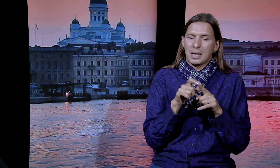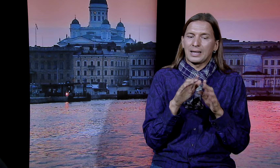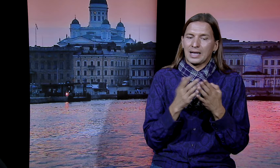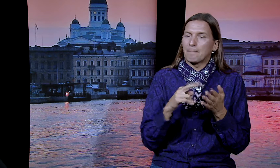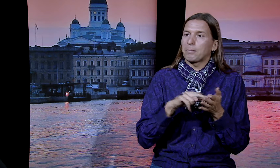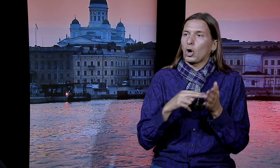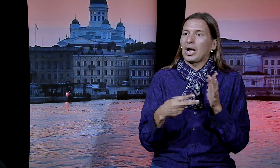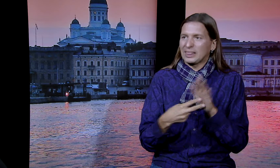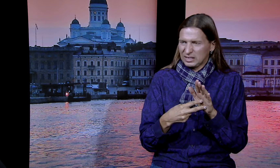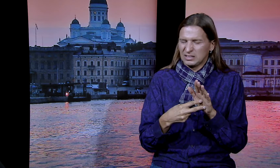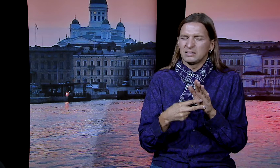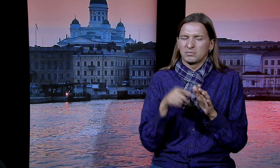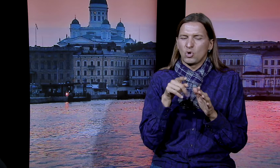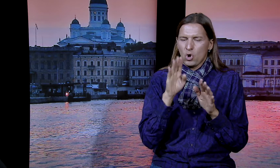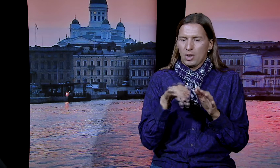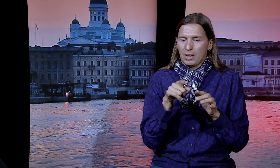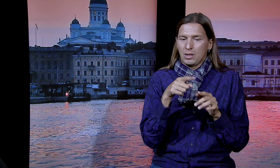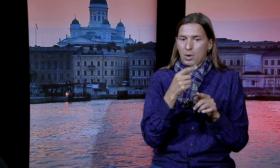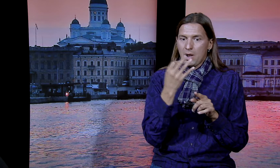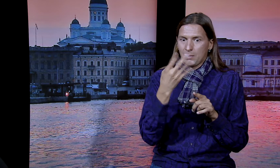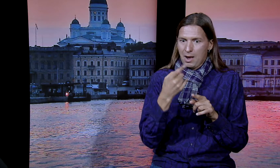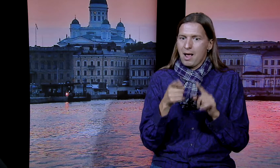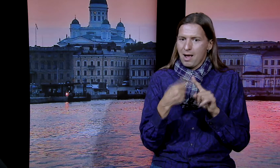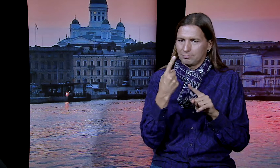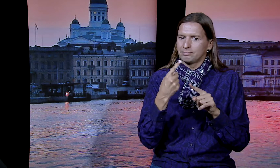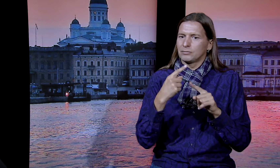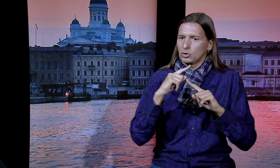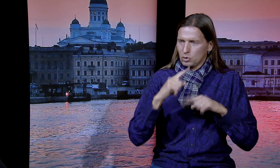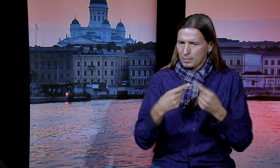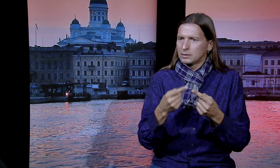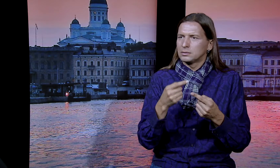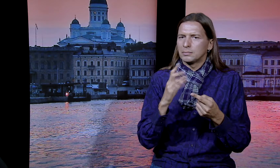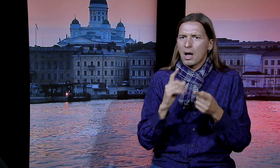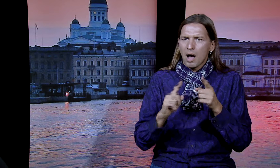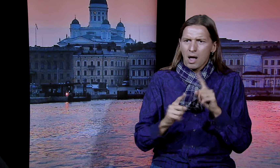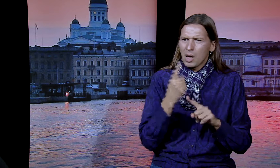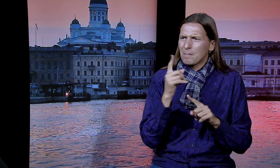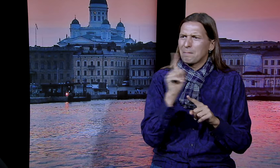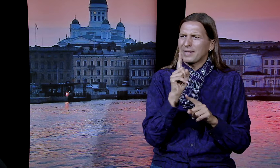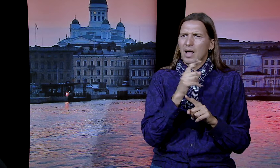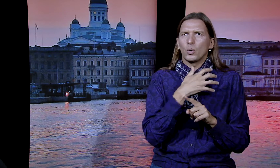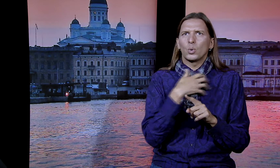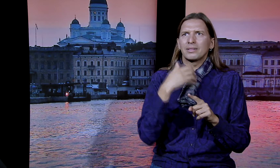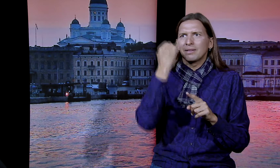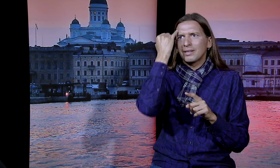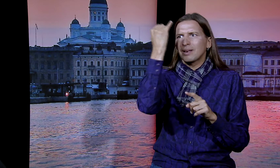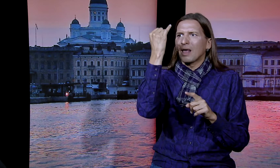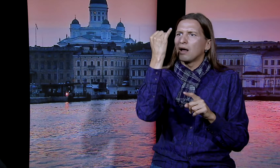Silloin mietittiin, millaiseen muotoon sanakirja tehdään. Tietotekniikka ei ollut vielä kehittynyt niin kuin se nyt